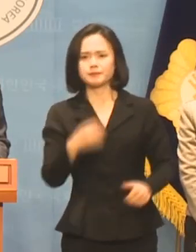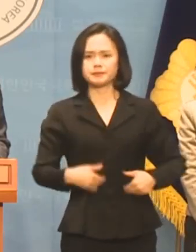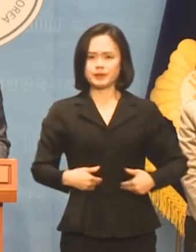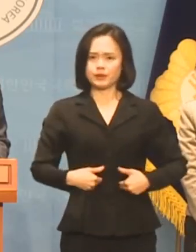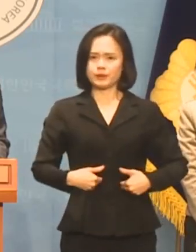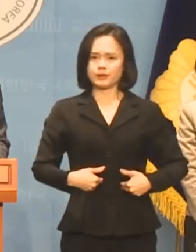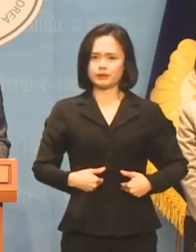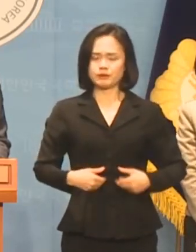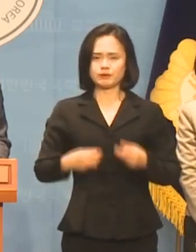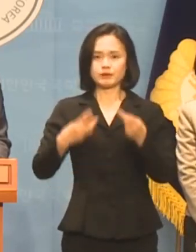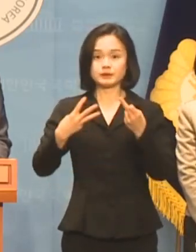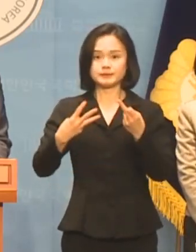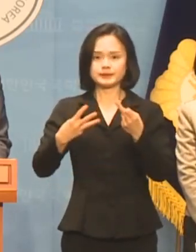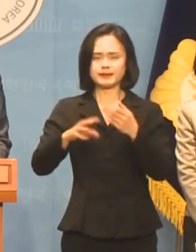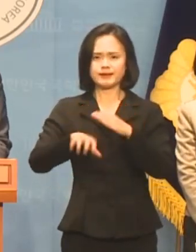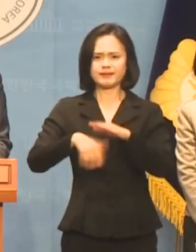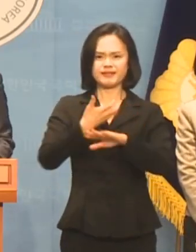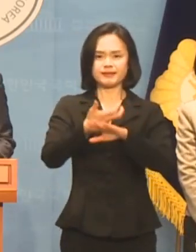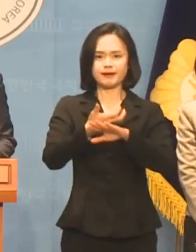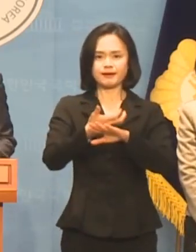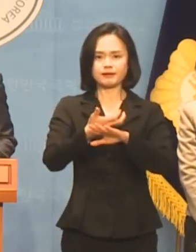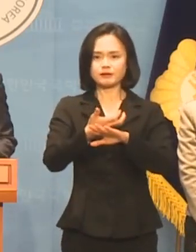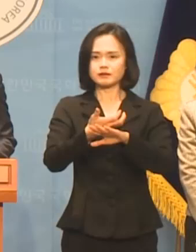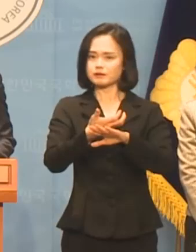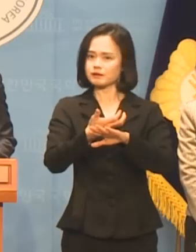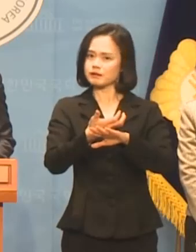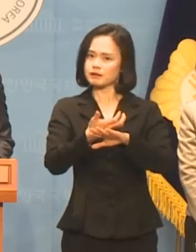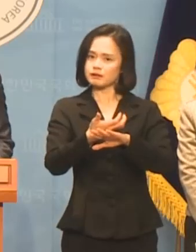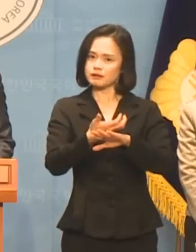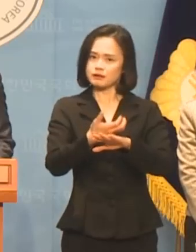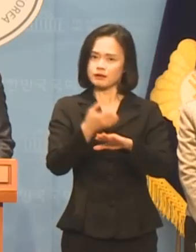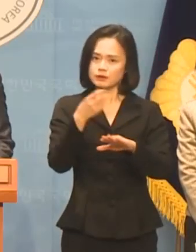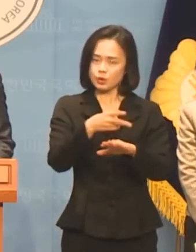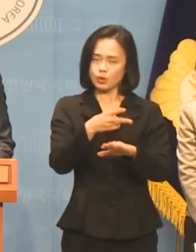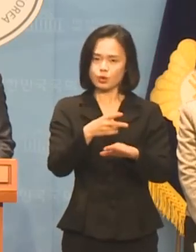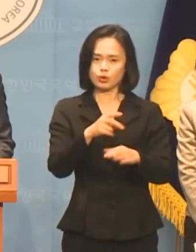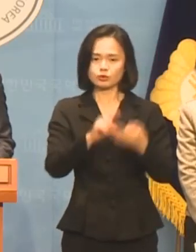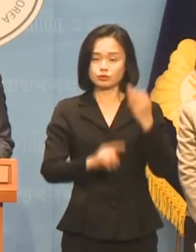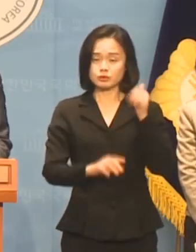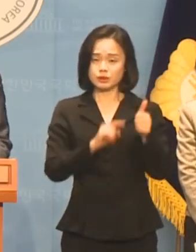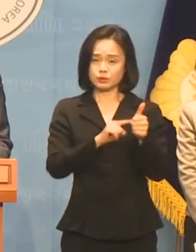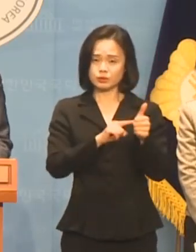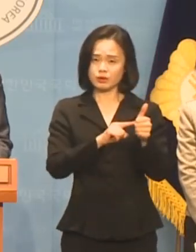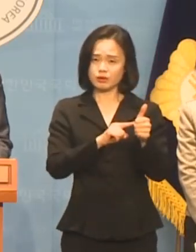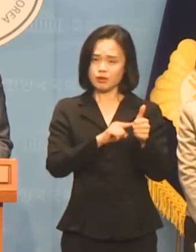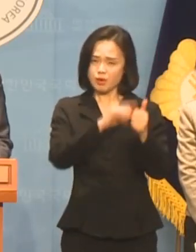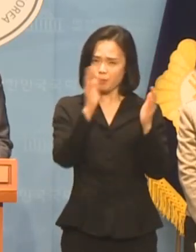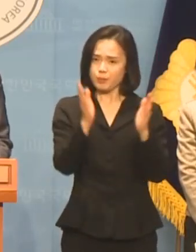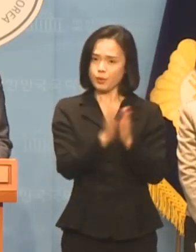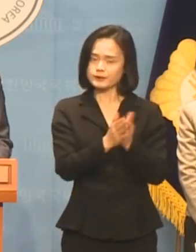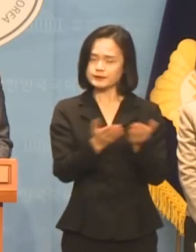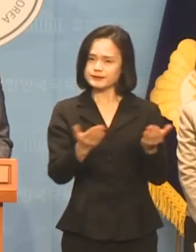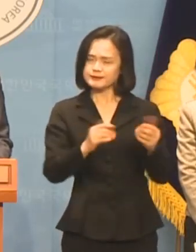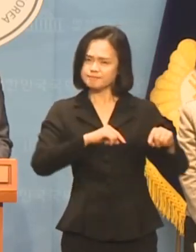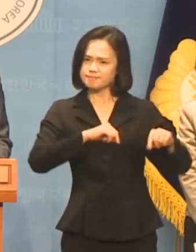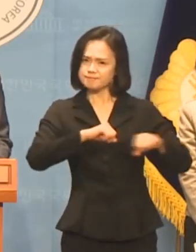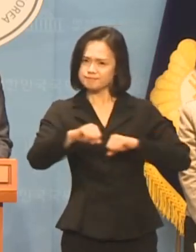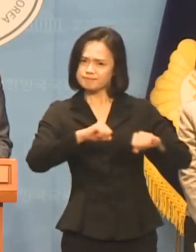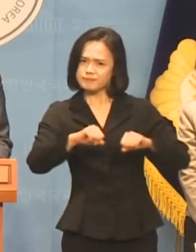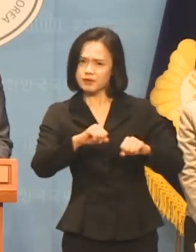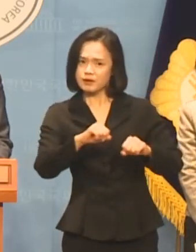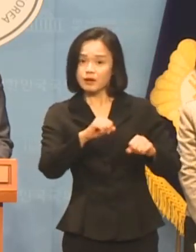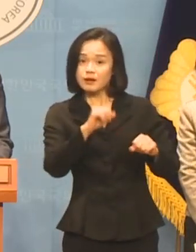내란을 제압하고 윤석열이 했던 모든 수사에 대해서 인권 침해적인 그리고 불법적인 일을 당하신 분들은